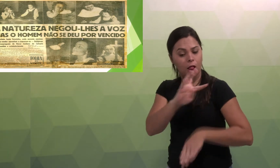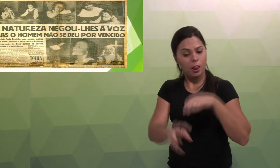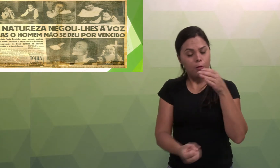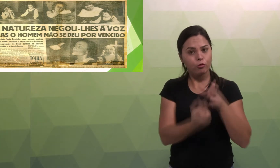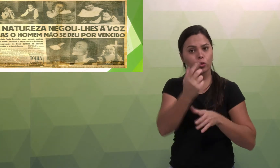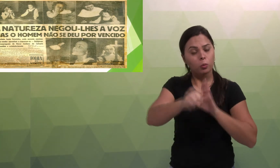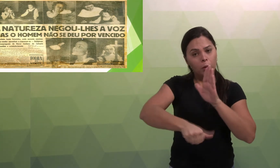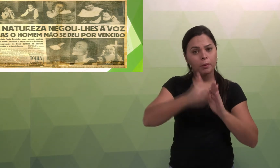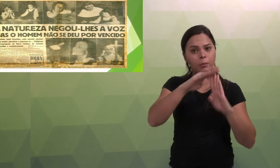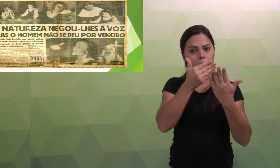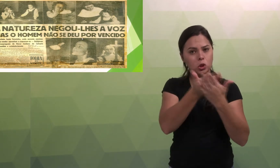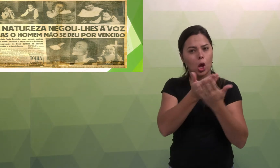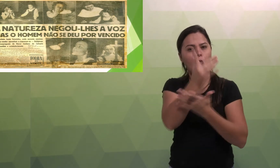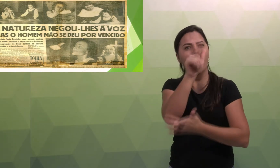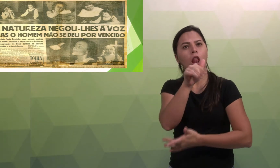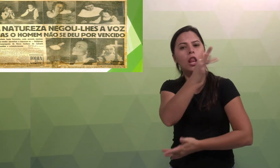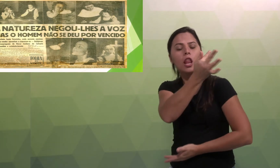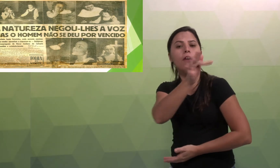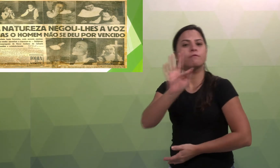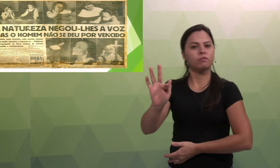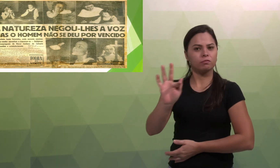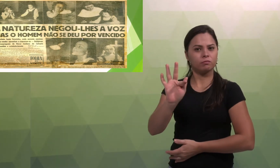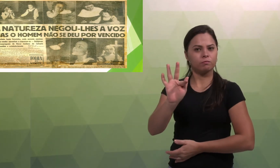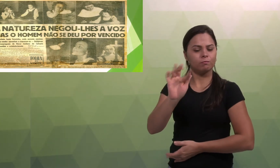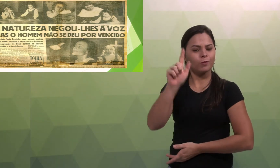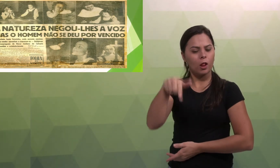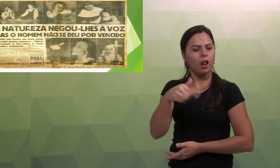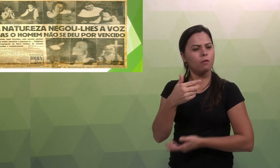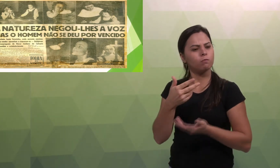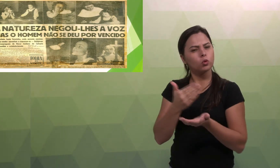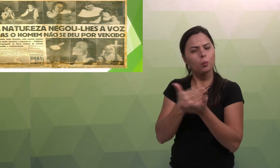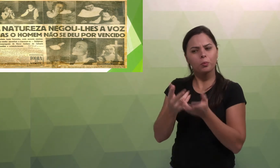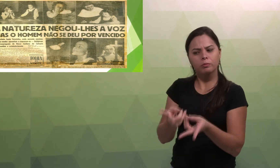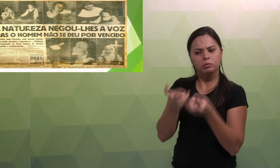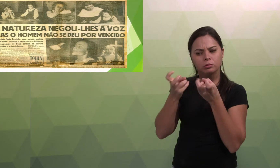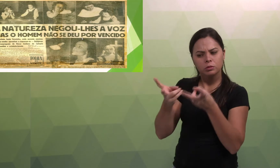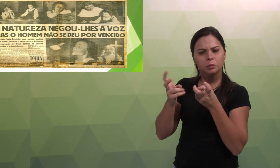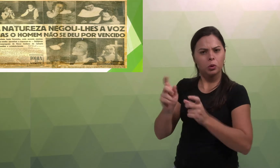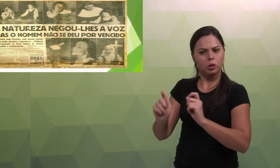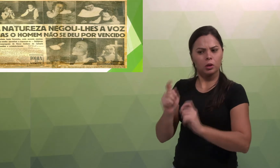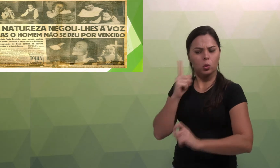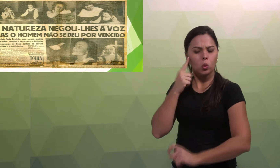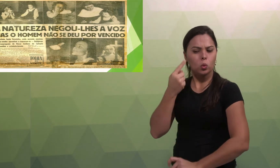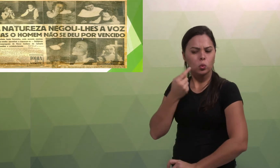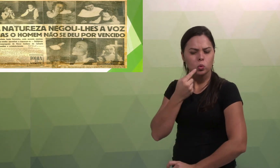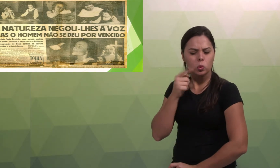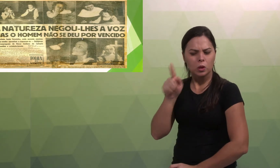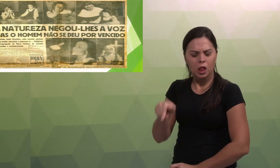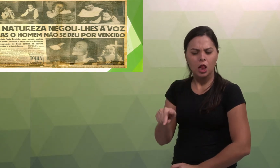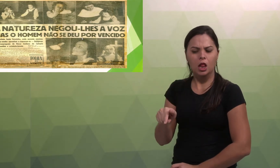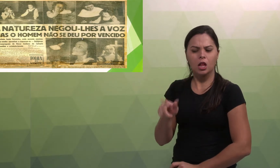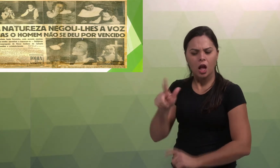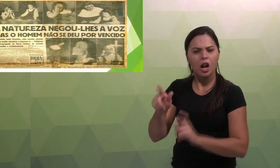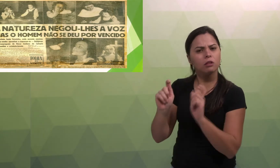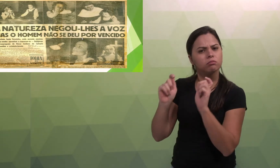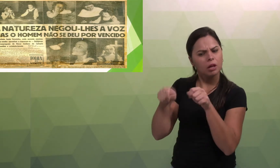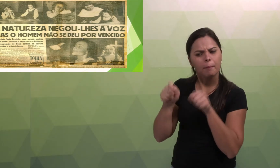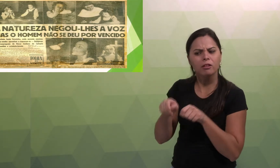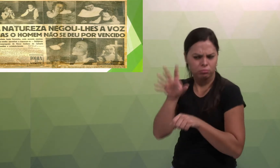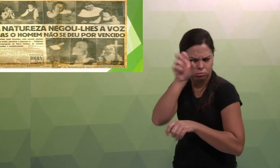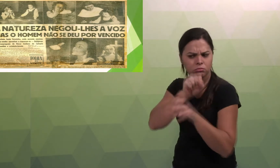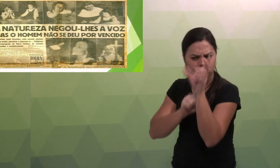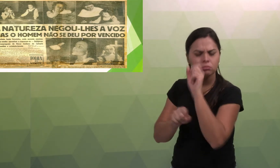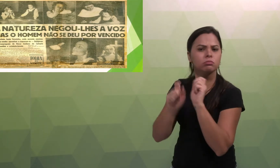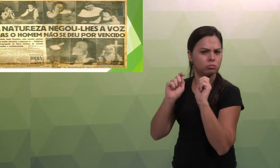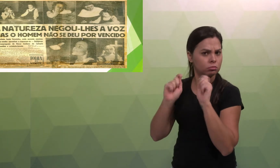fundando a primeira escola dos surdos na França. Então, começavam a observar que o surdo, se eles eram capazes de